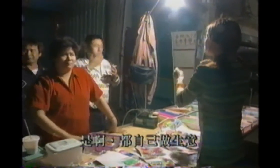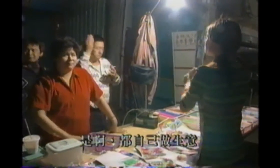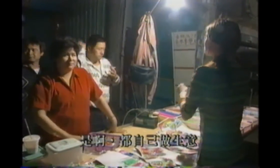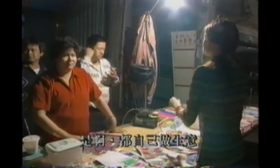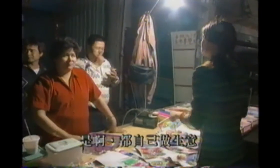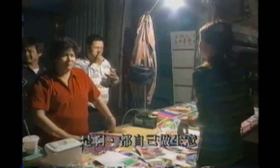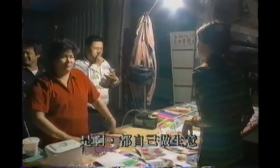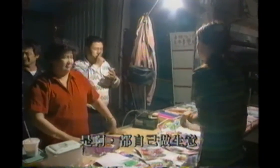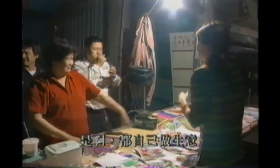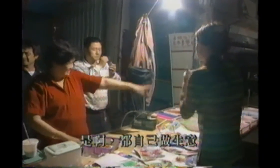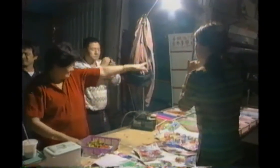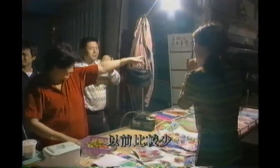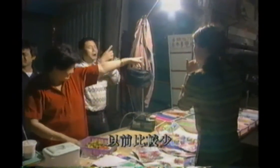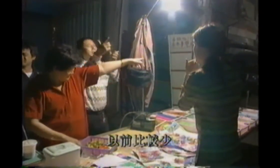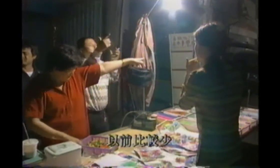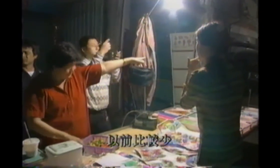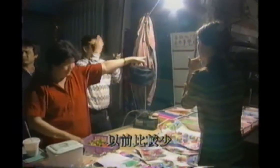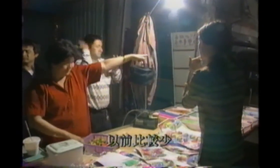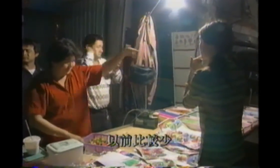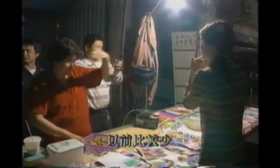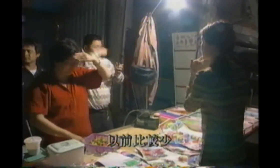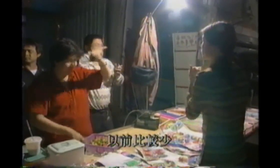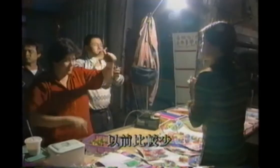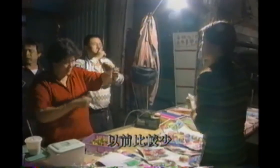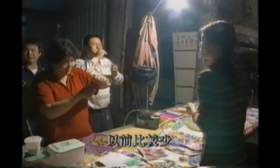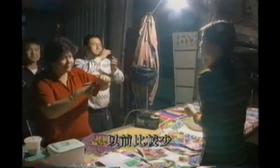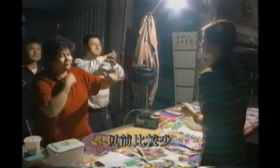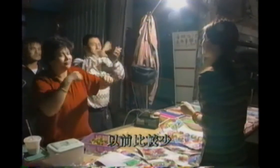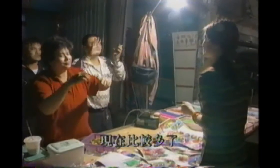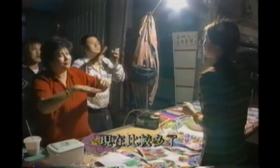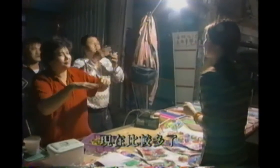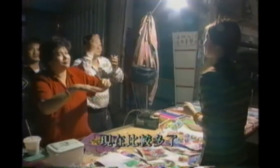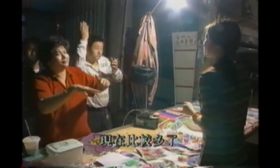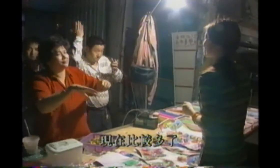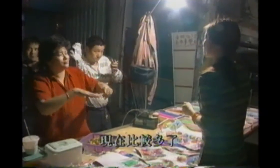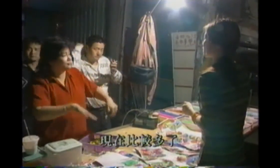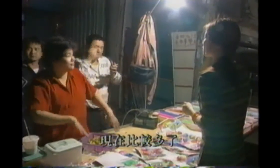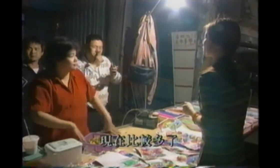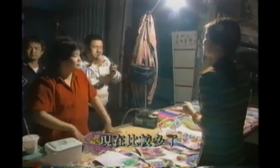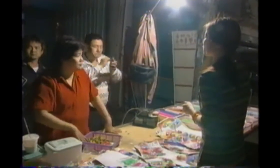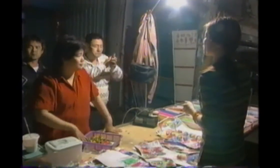意。以前比较少，现在比较多了。